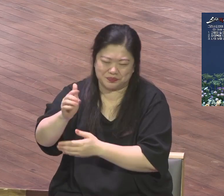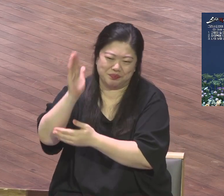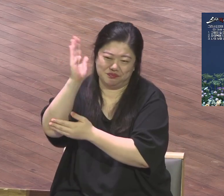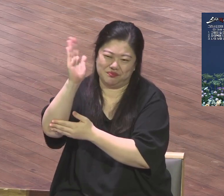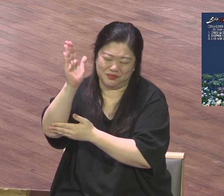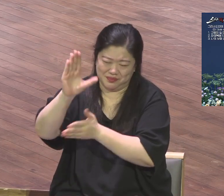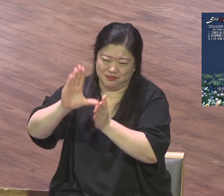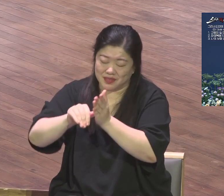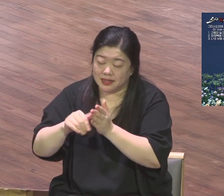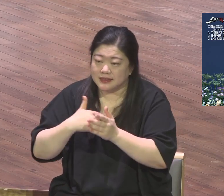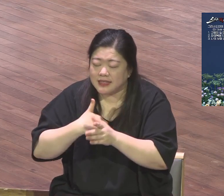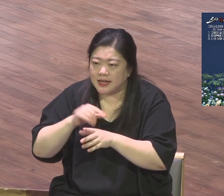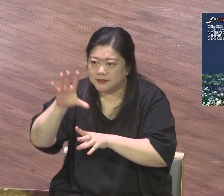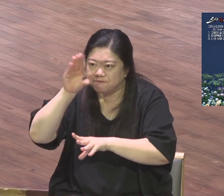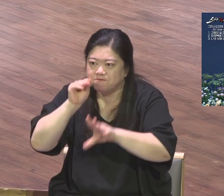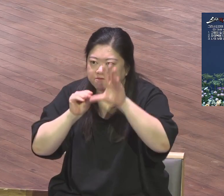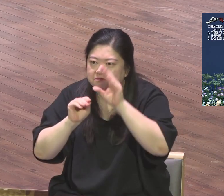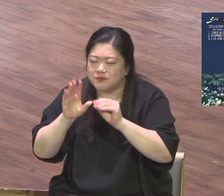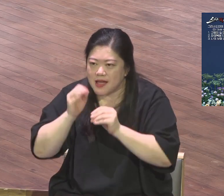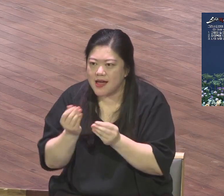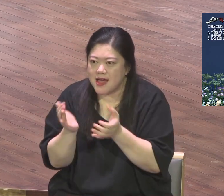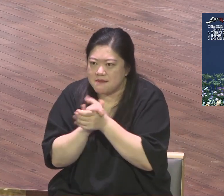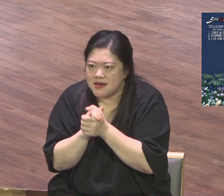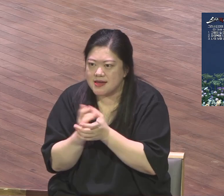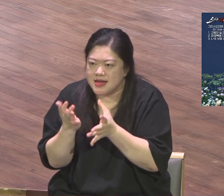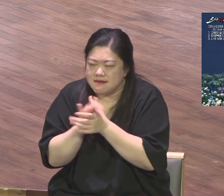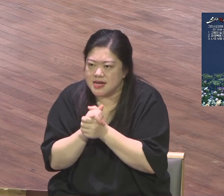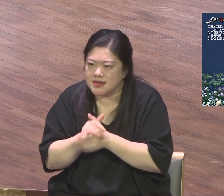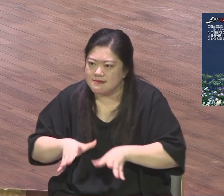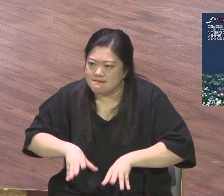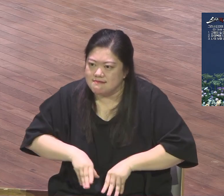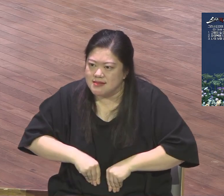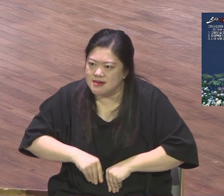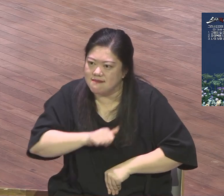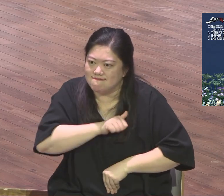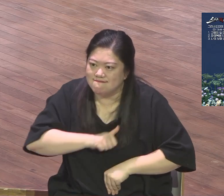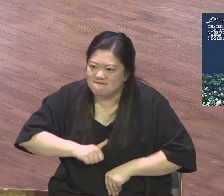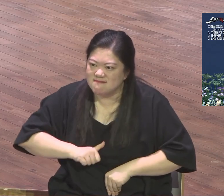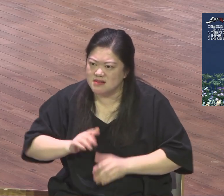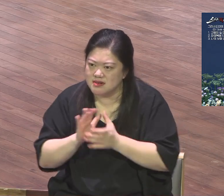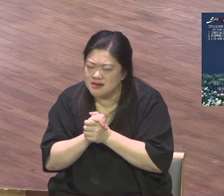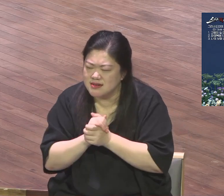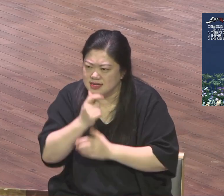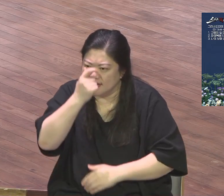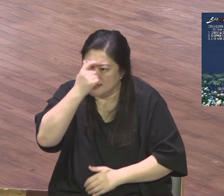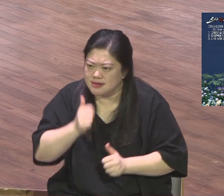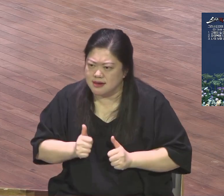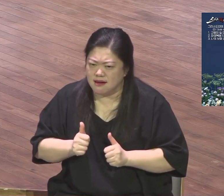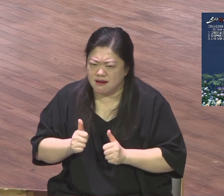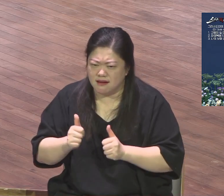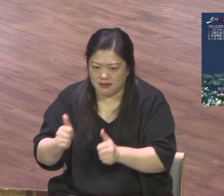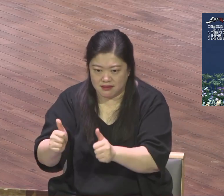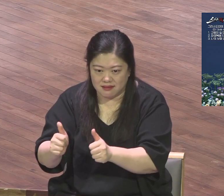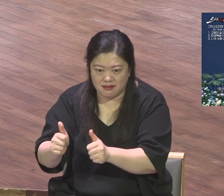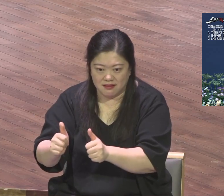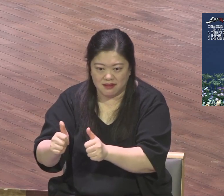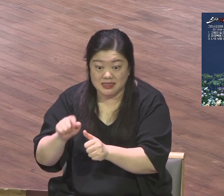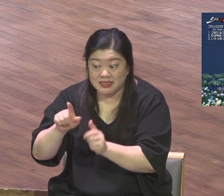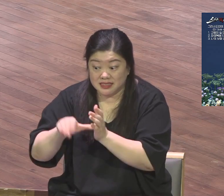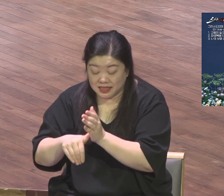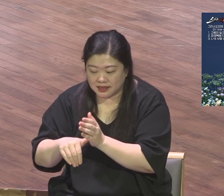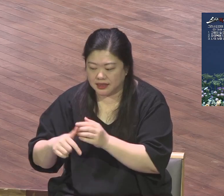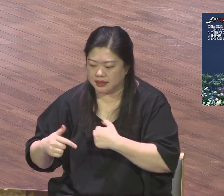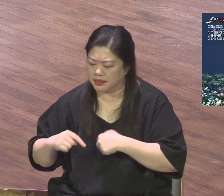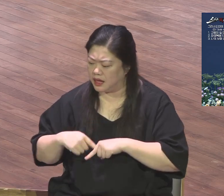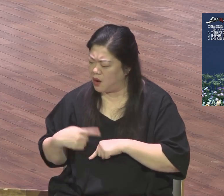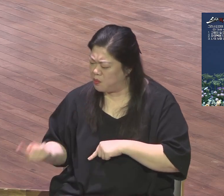장로라고 광주 호남 지방에서 경찰 서장도 하시고 아주 이름난 분입니다. 금식 기도를